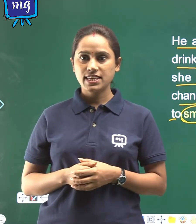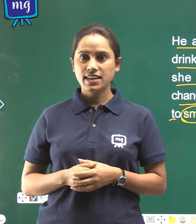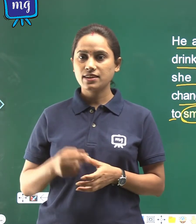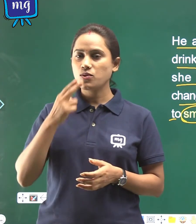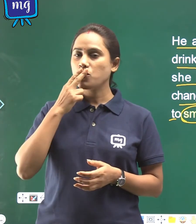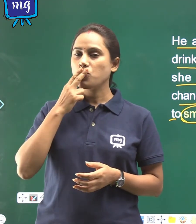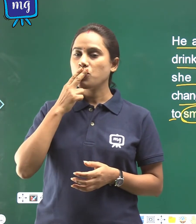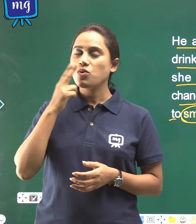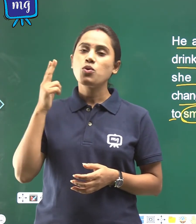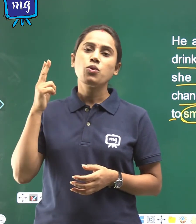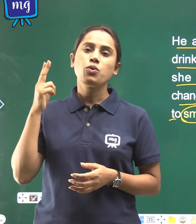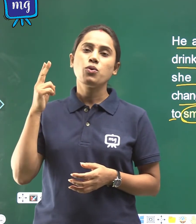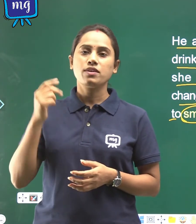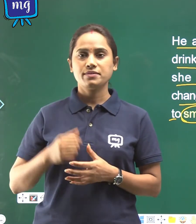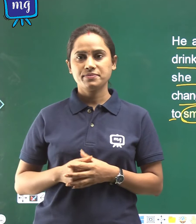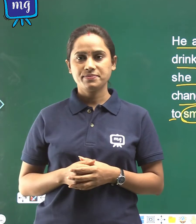सिगरेट.